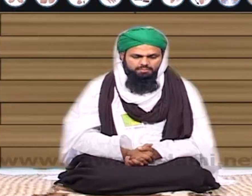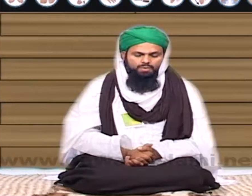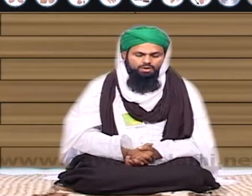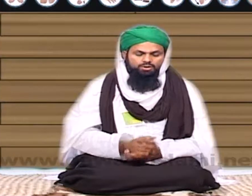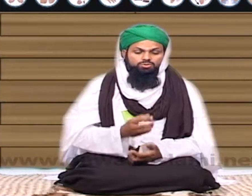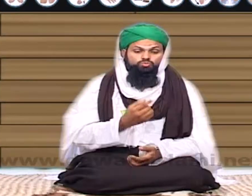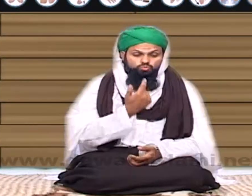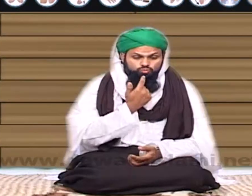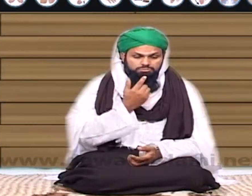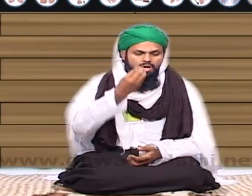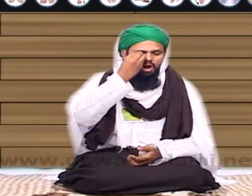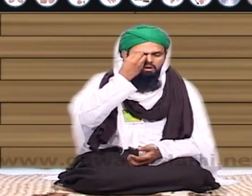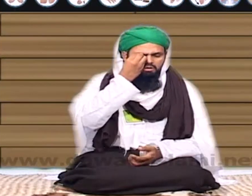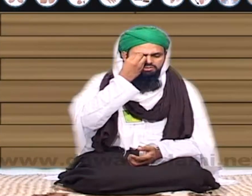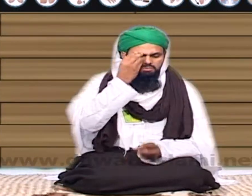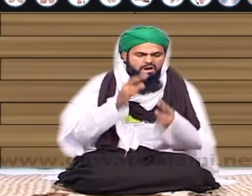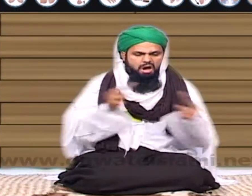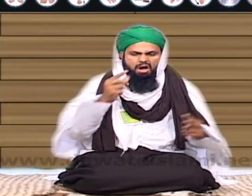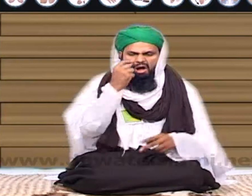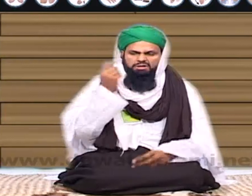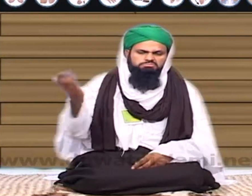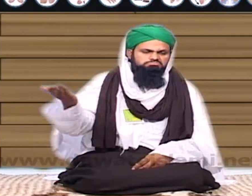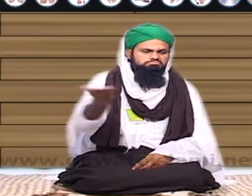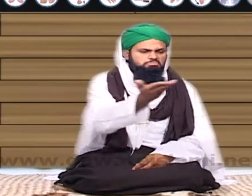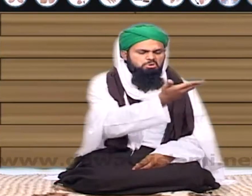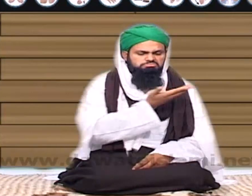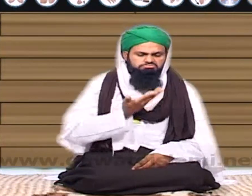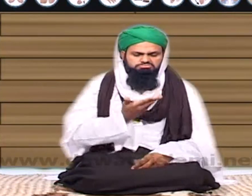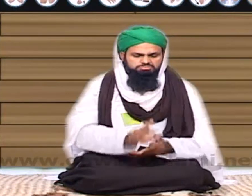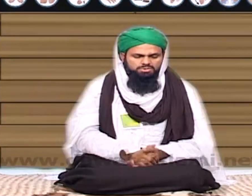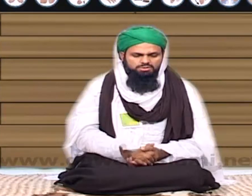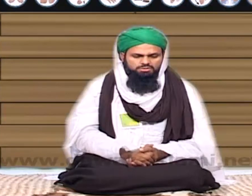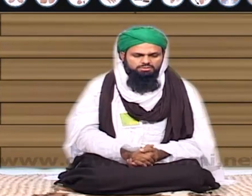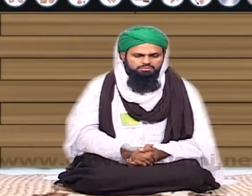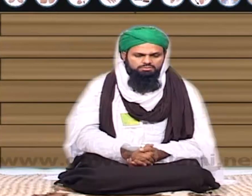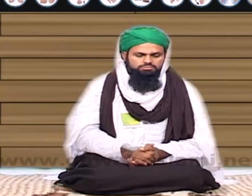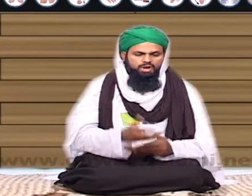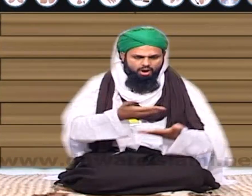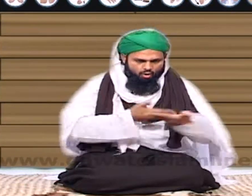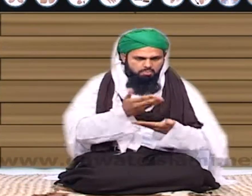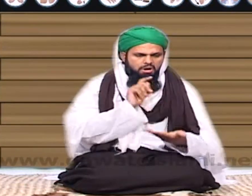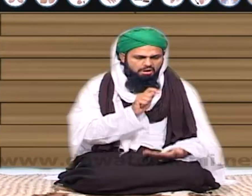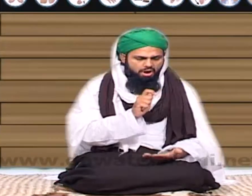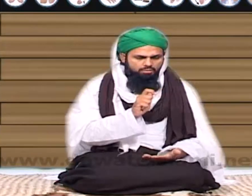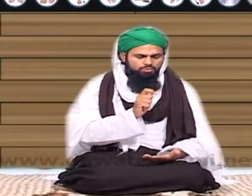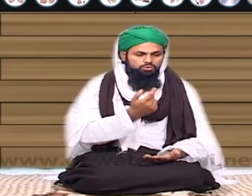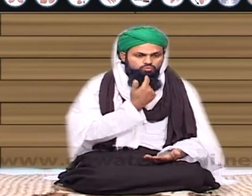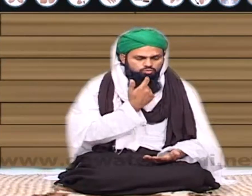تو آج کل جھوٹی قسمیں بھی عام ہیں. ایک قسم کیا، اتنی چاہو قسمیں کھلا لو بیپاریوں سے، ہمارے بیپاری بھائی